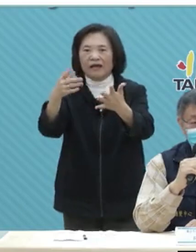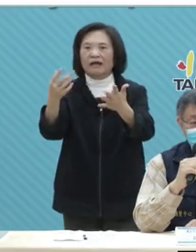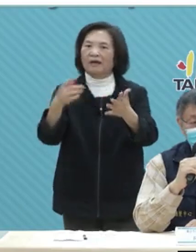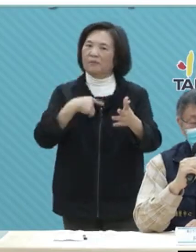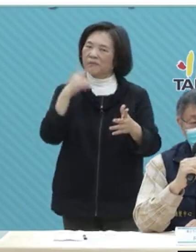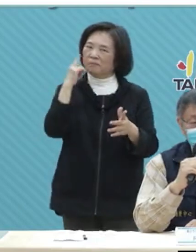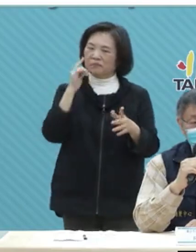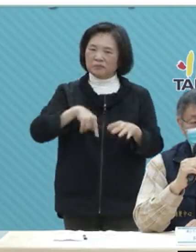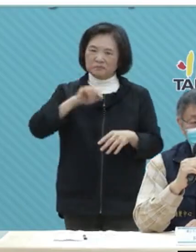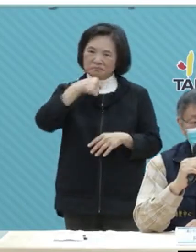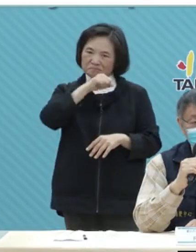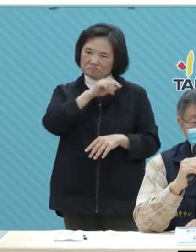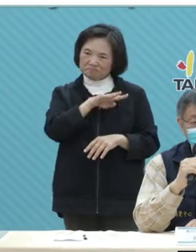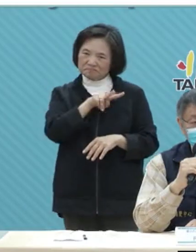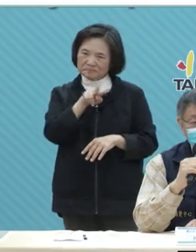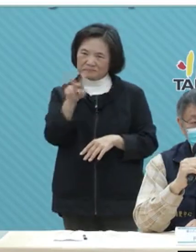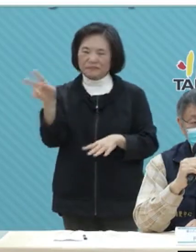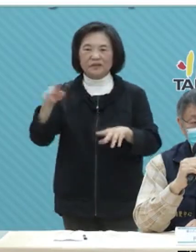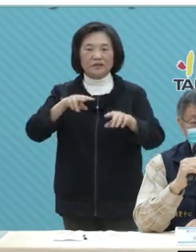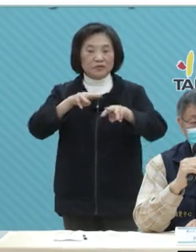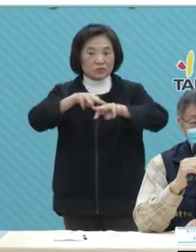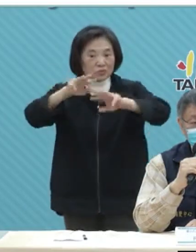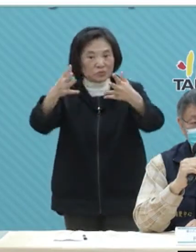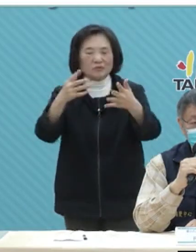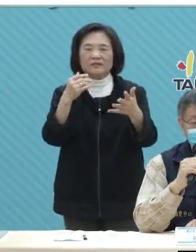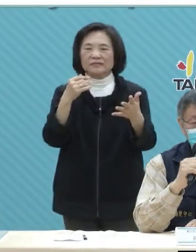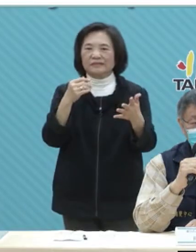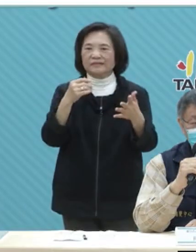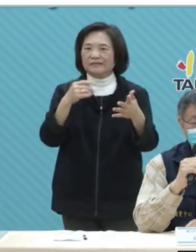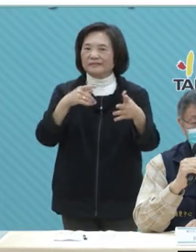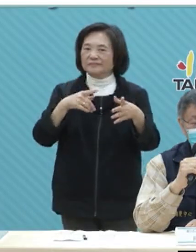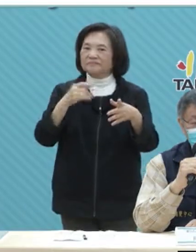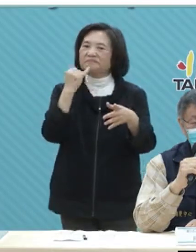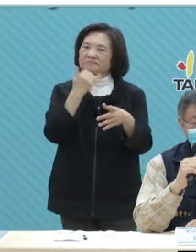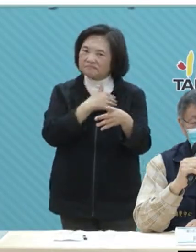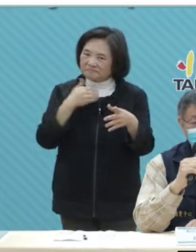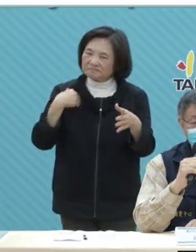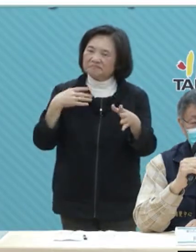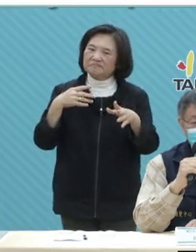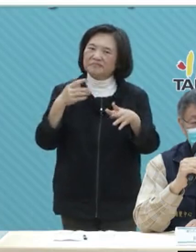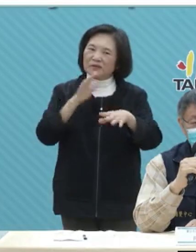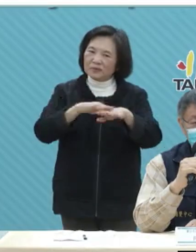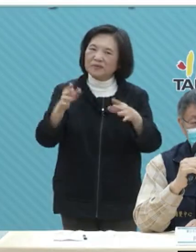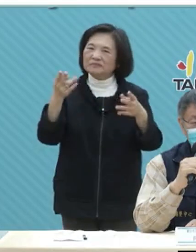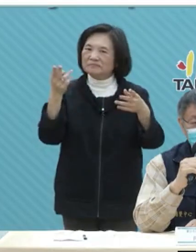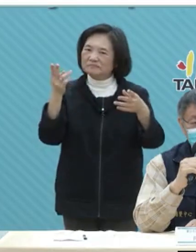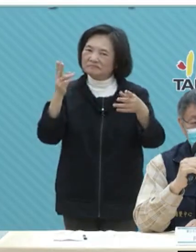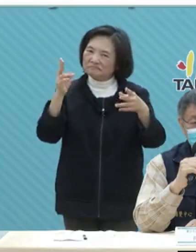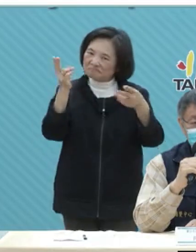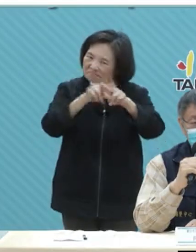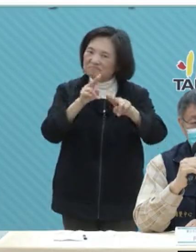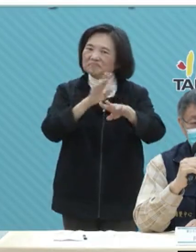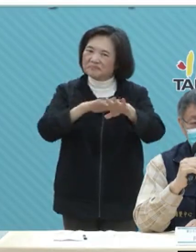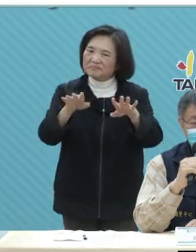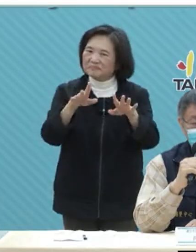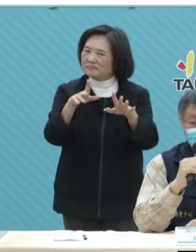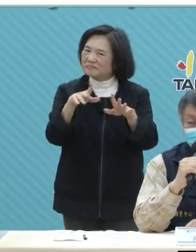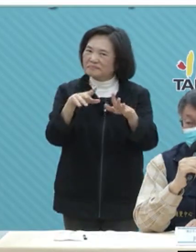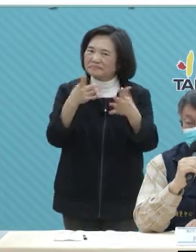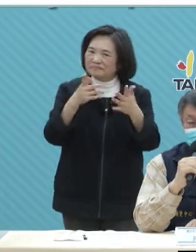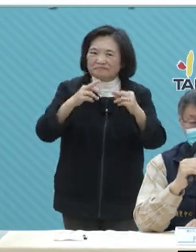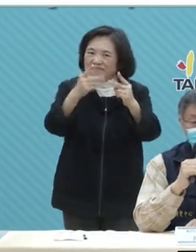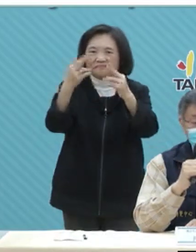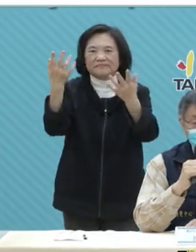目前台湾的疫情哦，这个出国计划都应该英文叫 suspended， 就是暂停了啊，暂，所以不